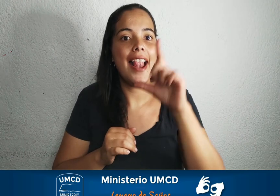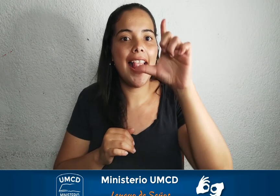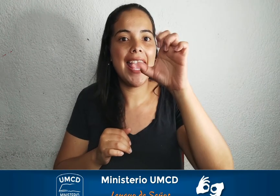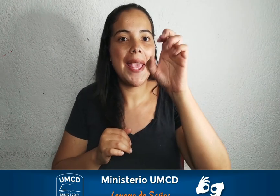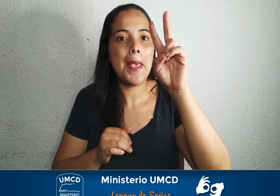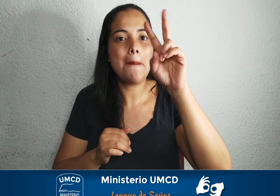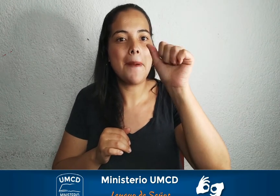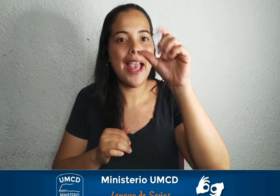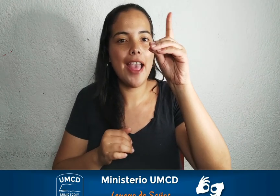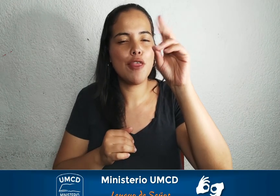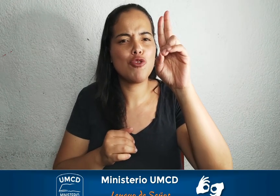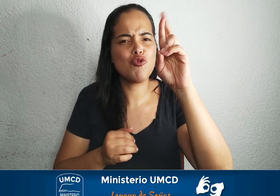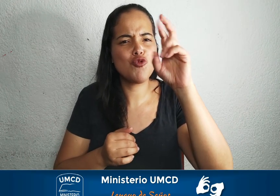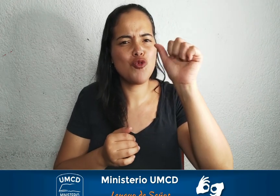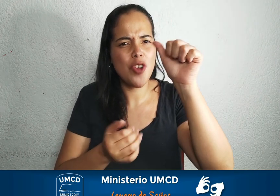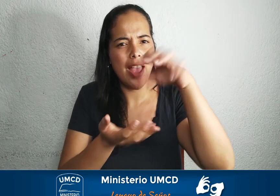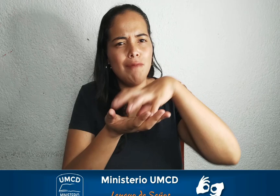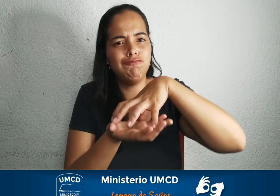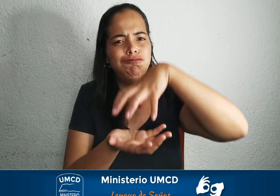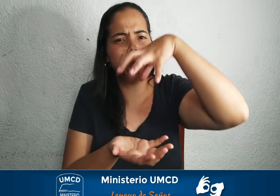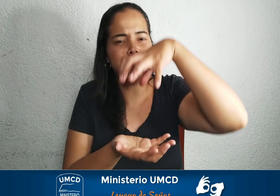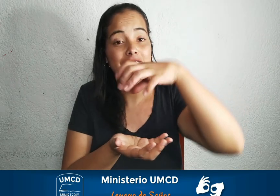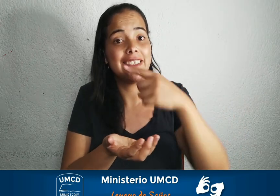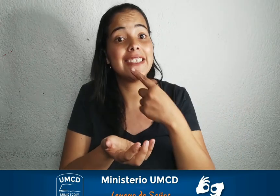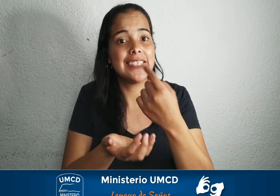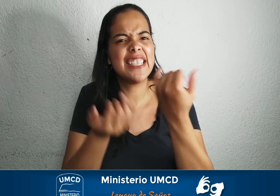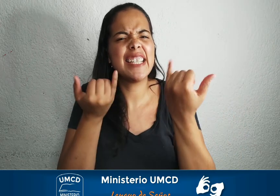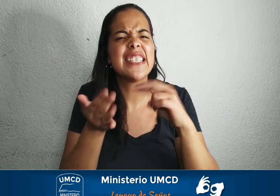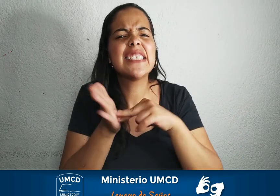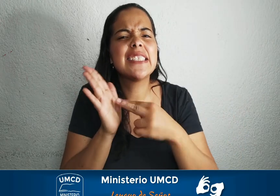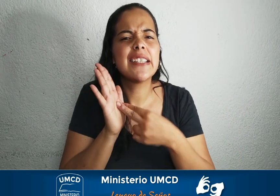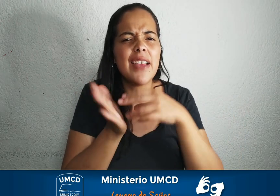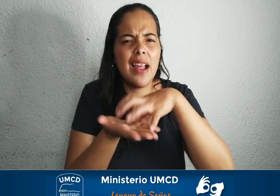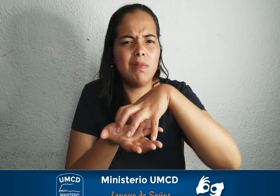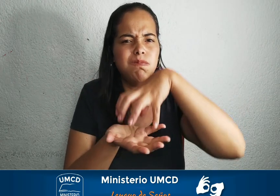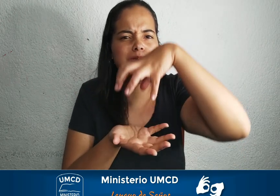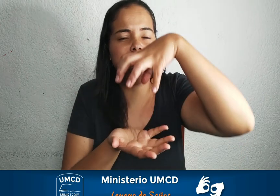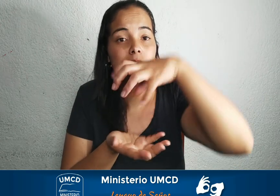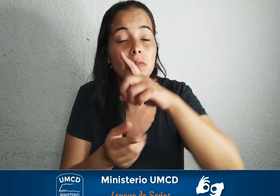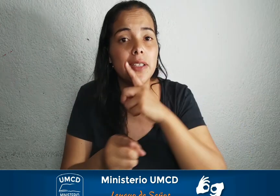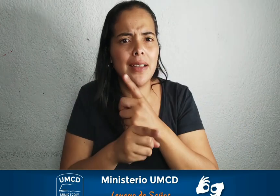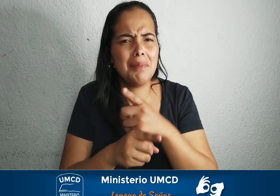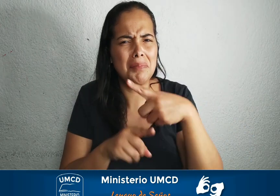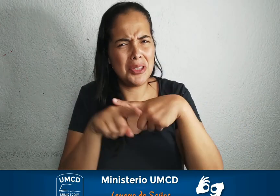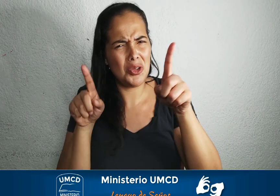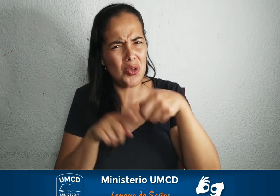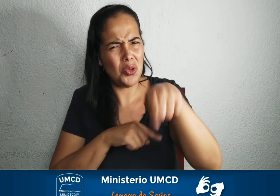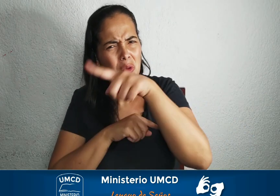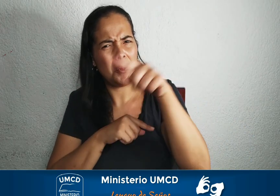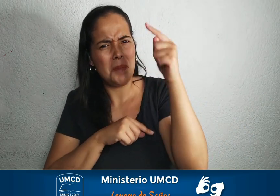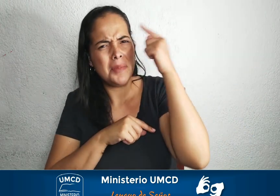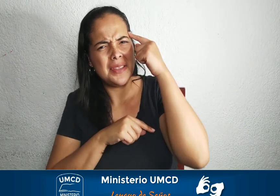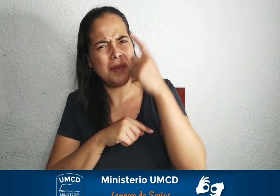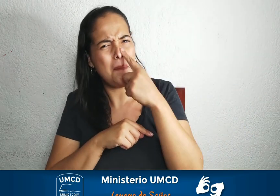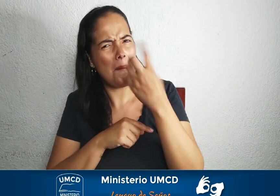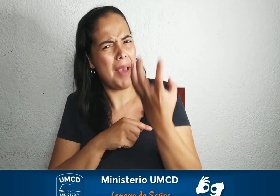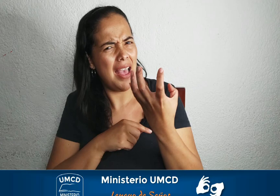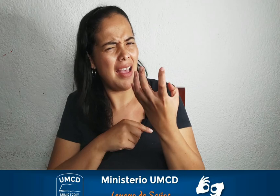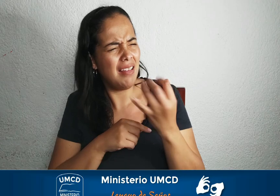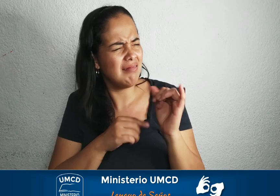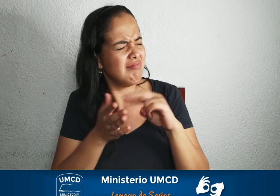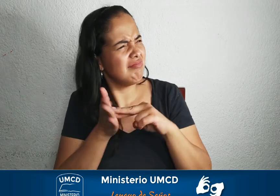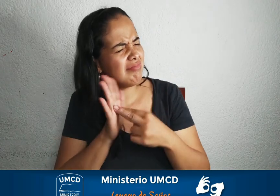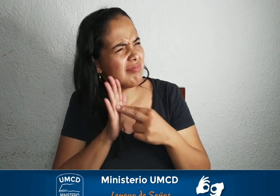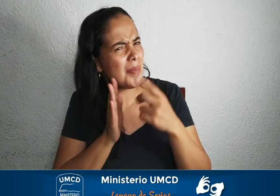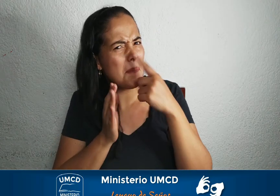la mente de los discípulos estaba tan falta de entendimiento que lamentablemente ellos comenzaron a decir: hoy